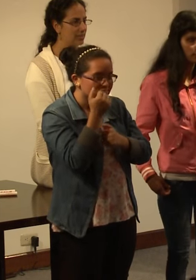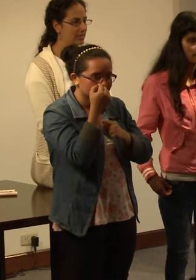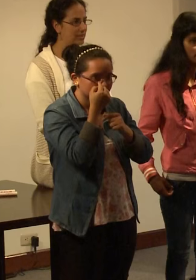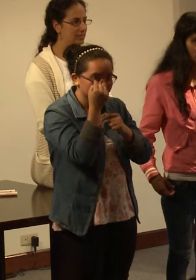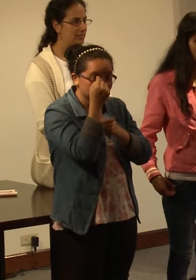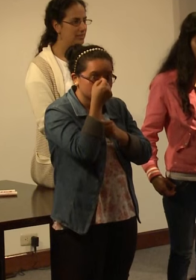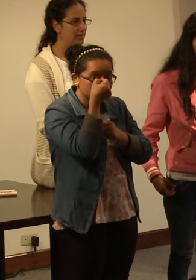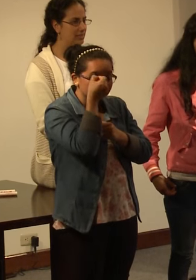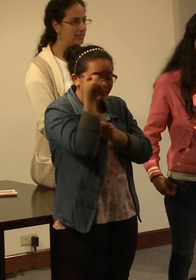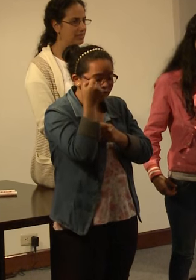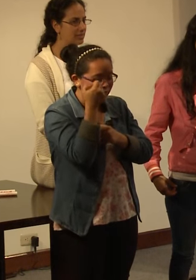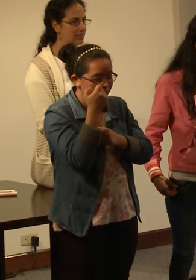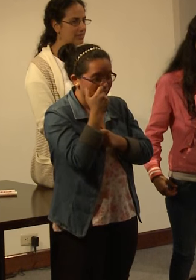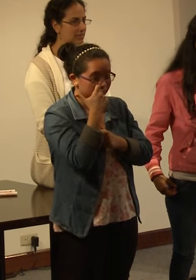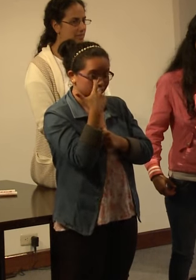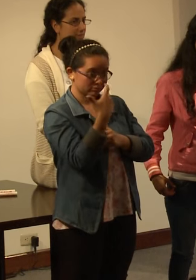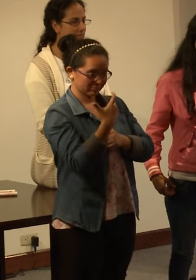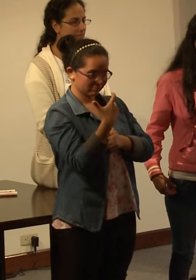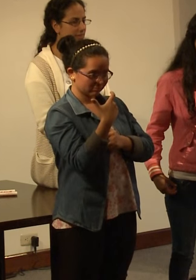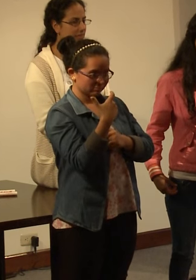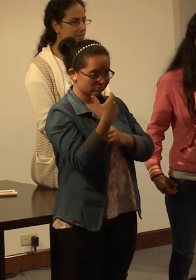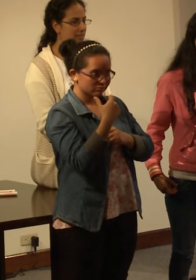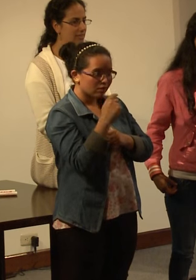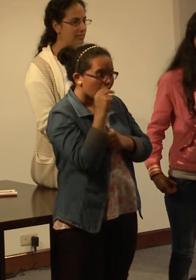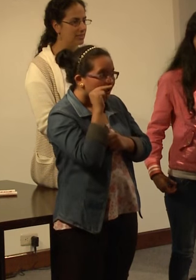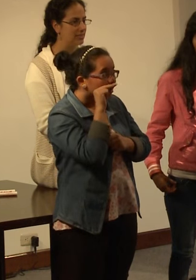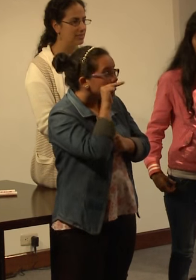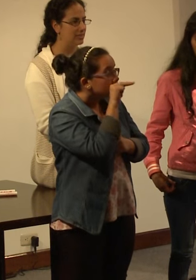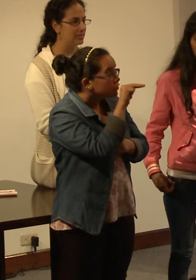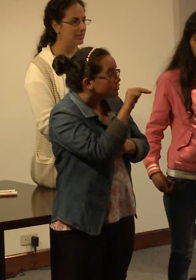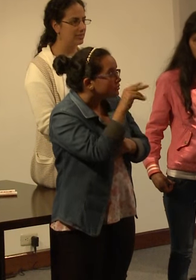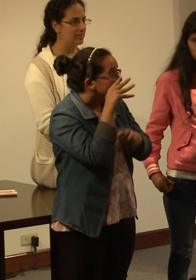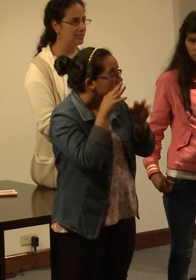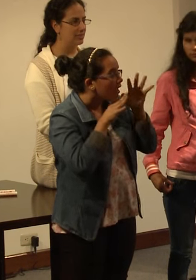un color así fuerte y llamativo.